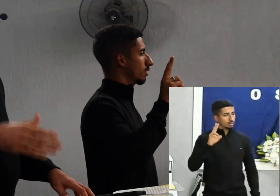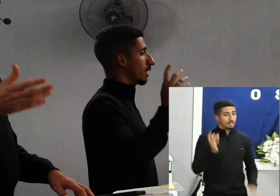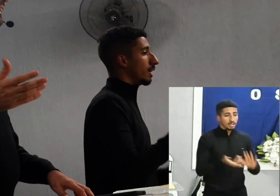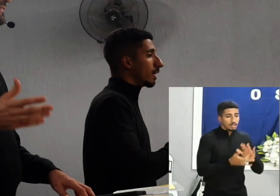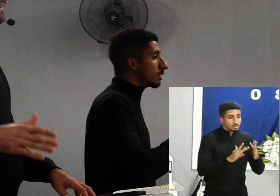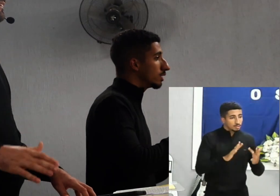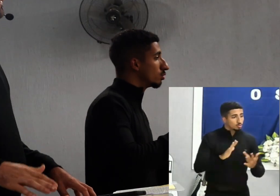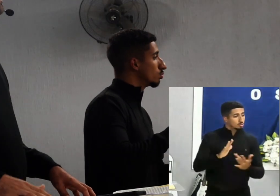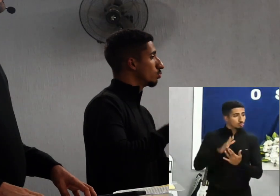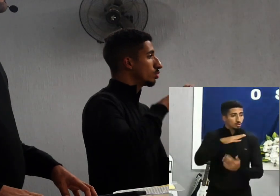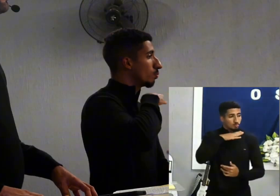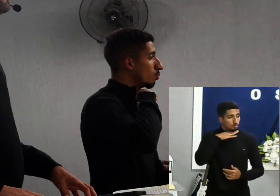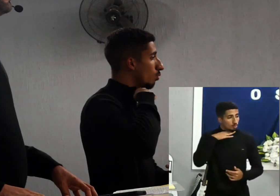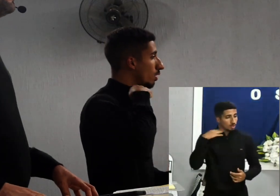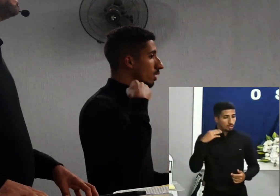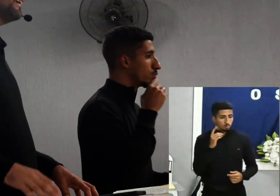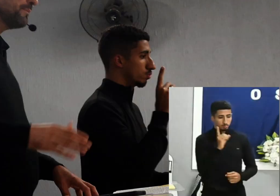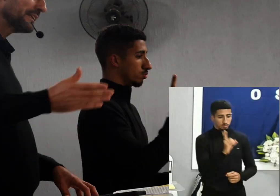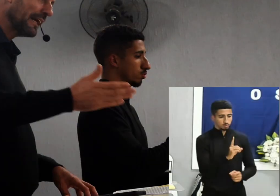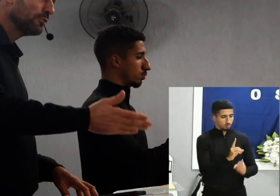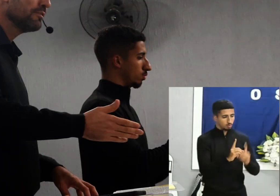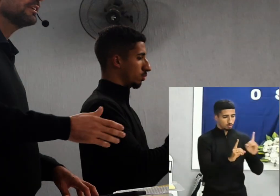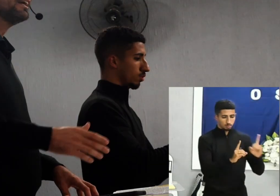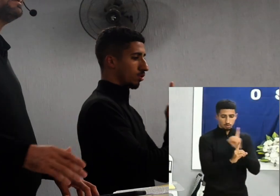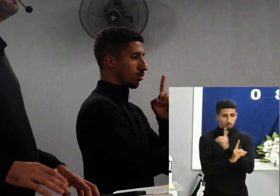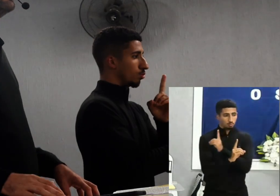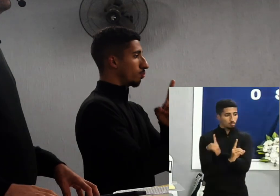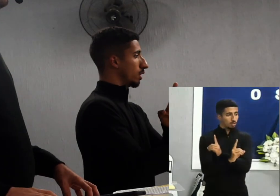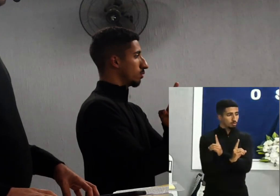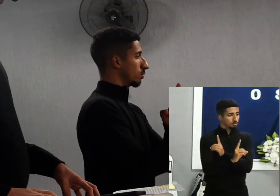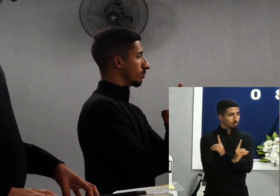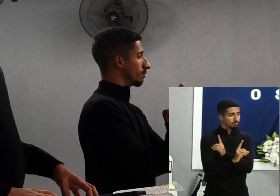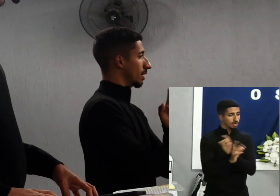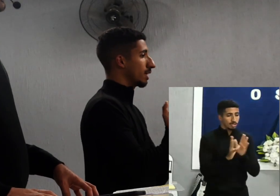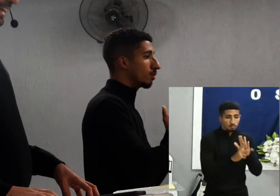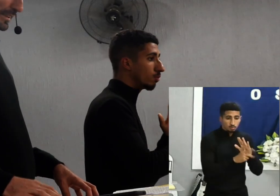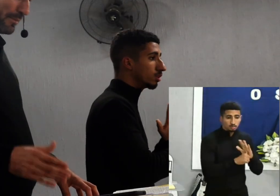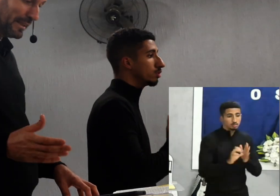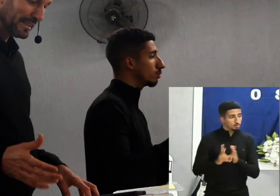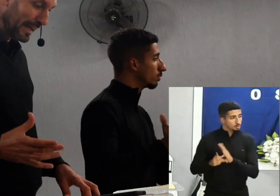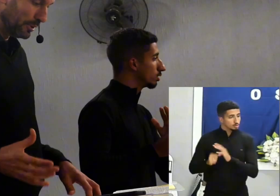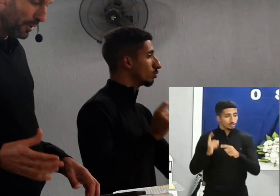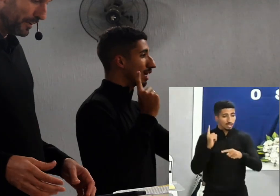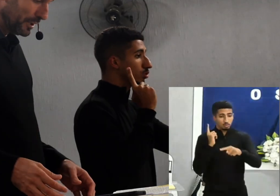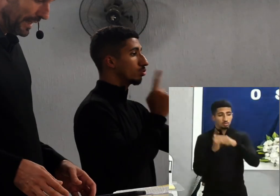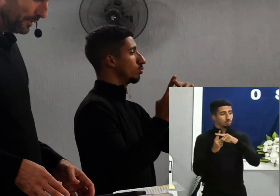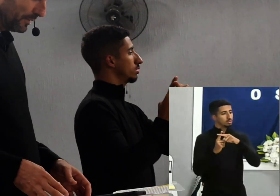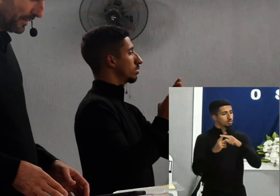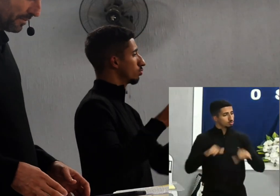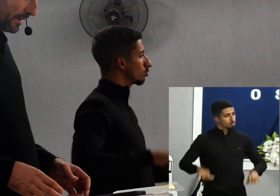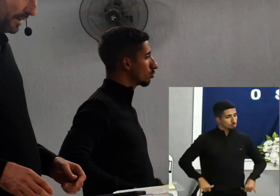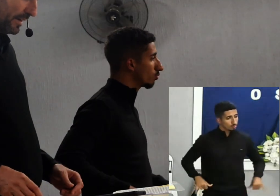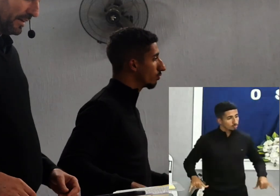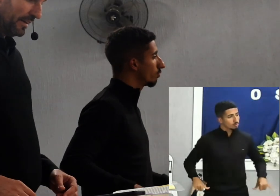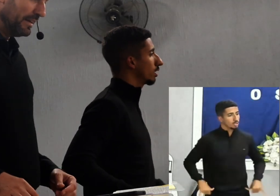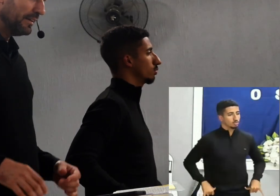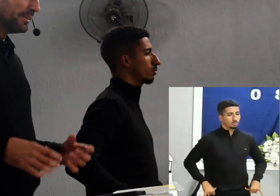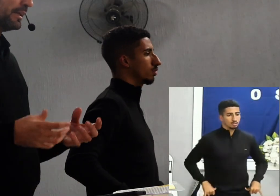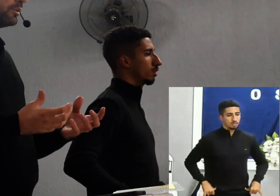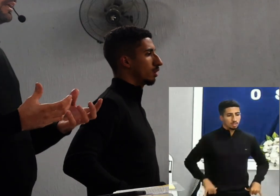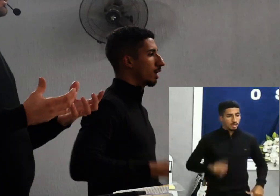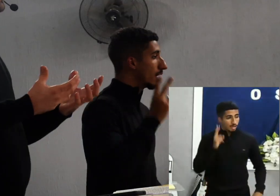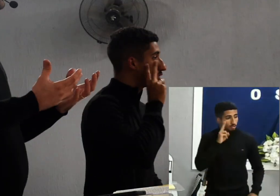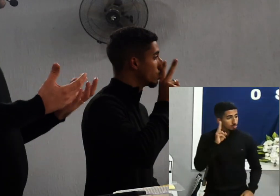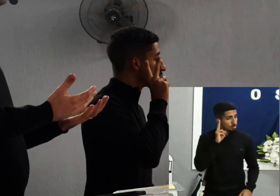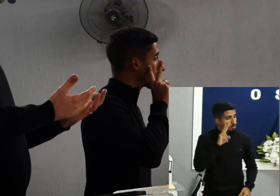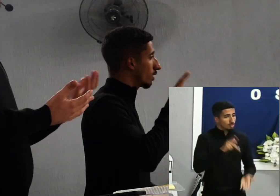Que história é essa? É a mensagem do Evangelho. Essa é a mensagem do Evangelho. E